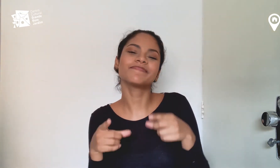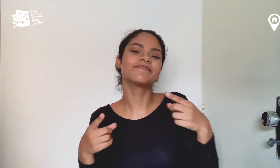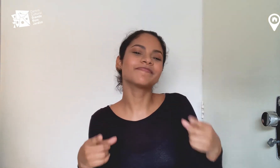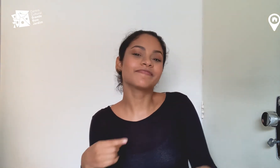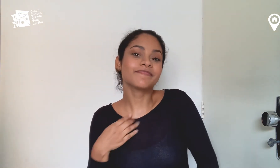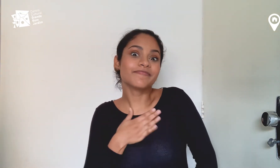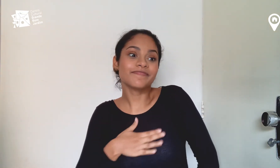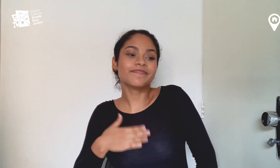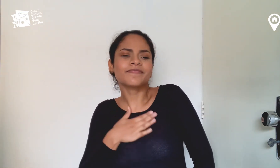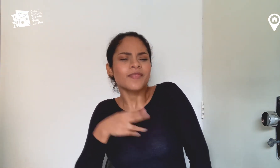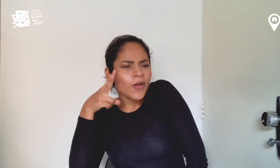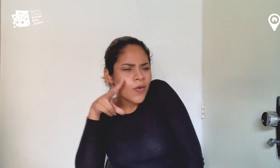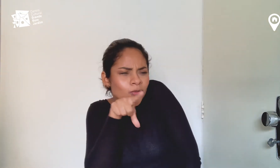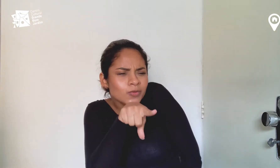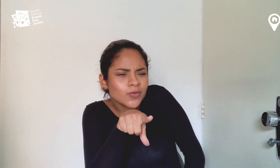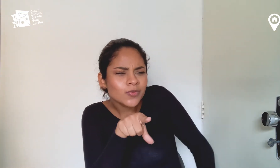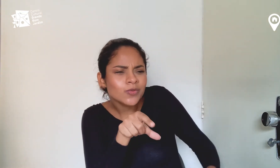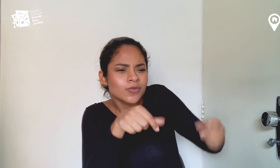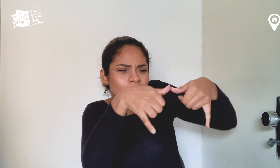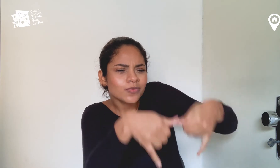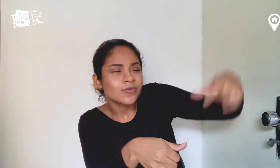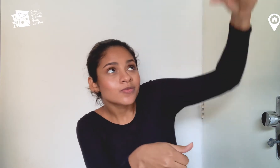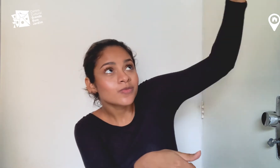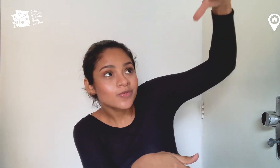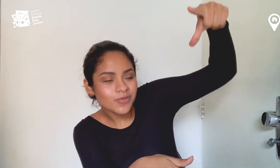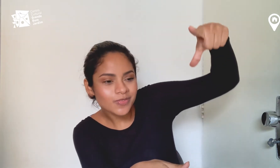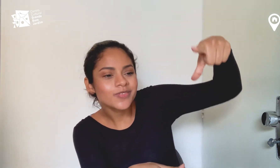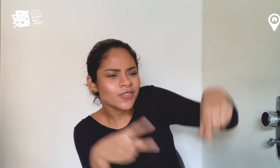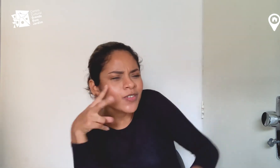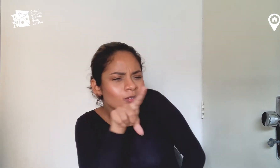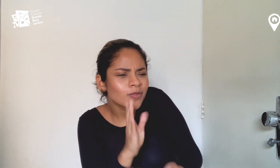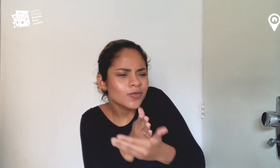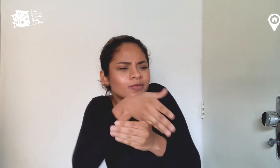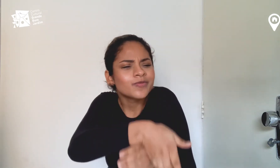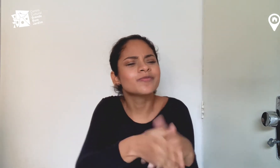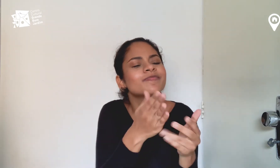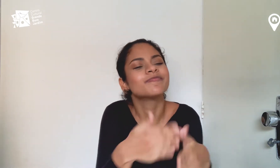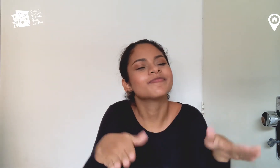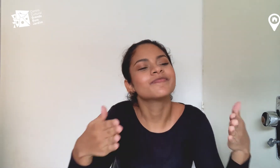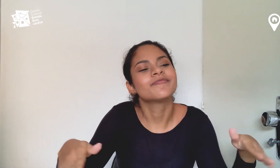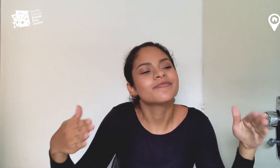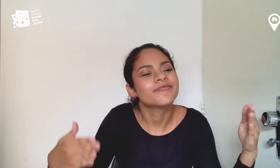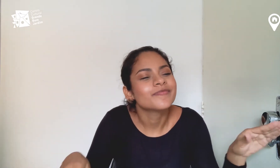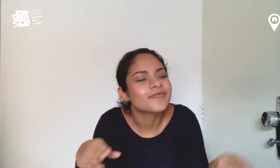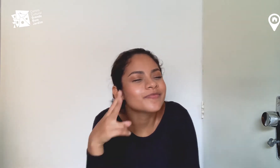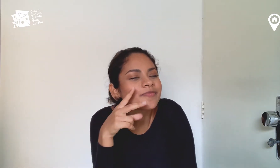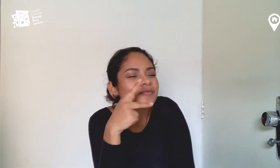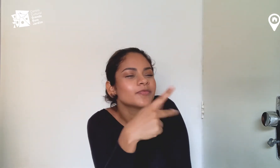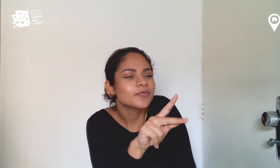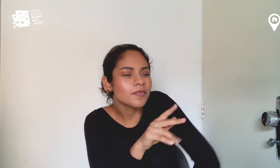gosto de te ver ao sol, leãozinho, de te ver entrar no mar. Tua pele,